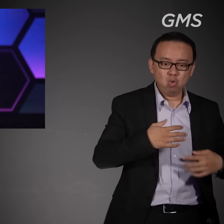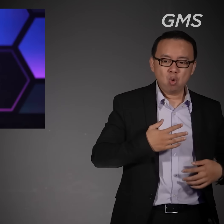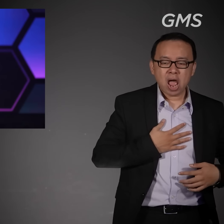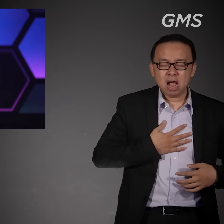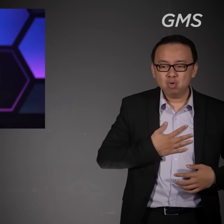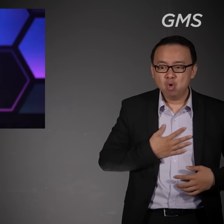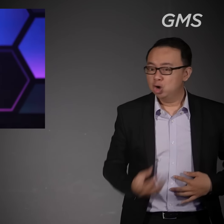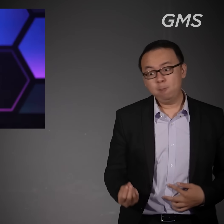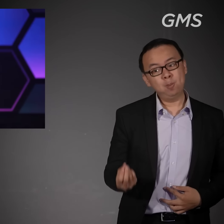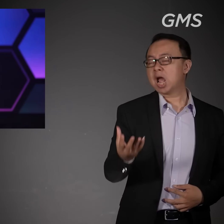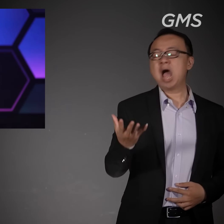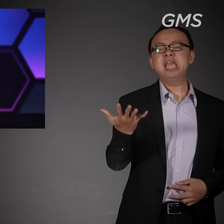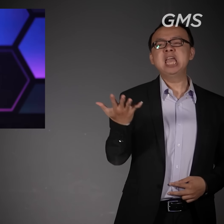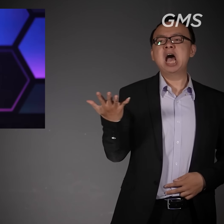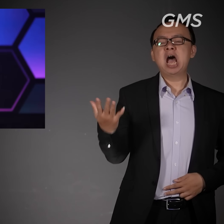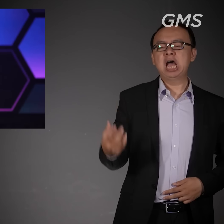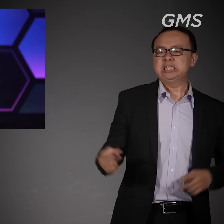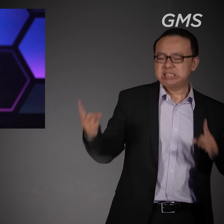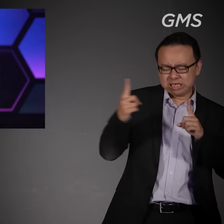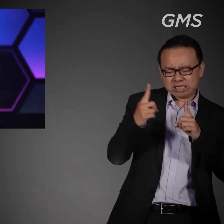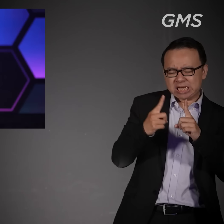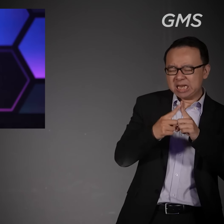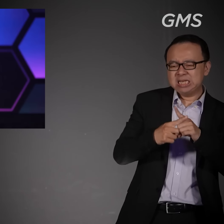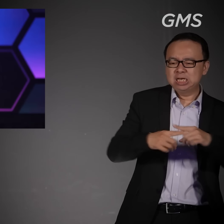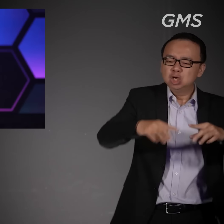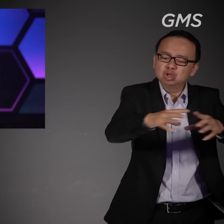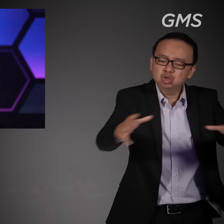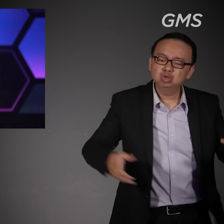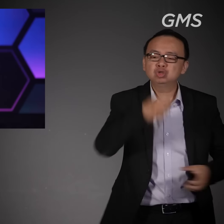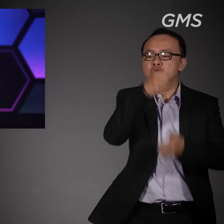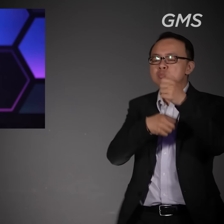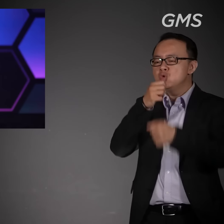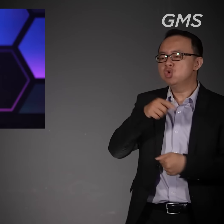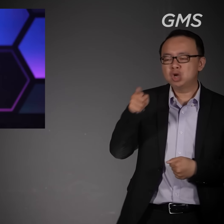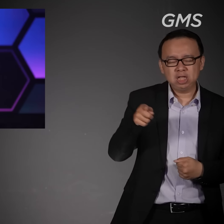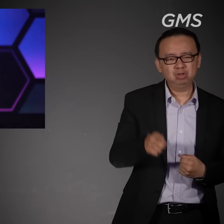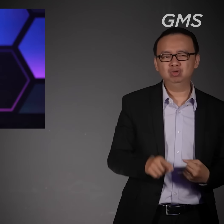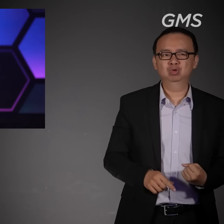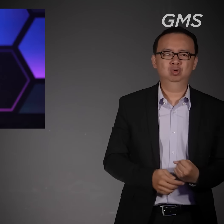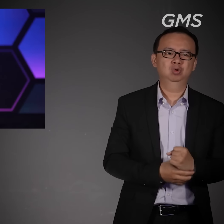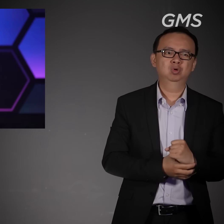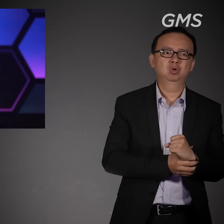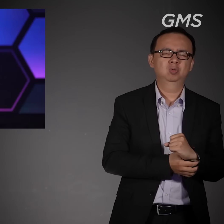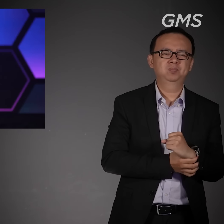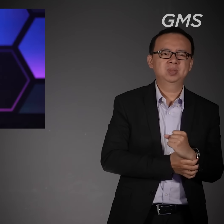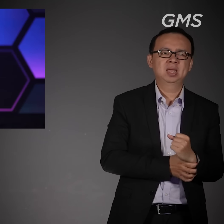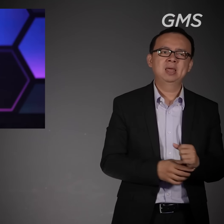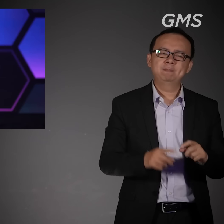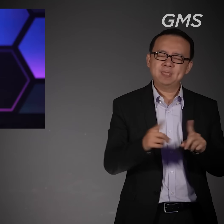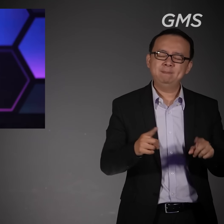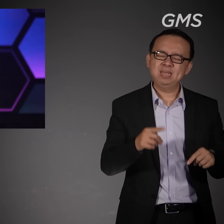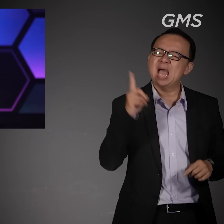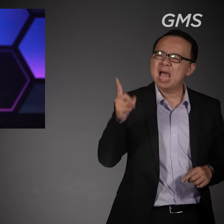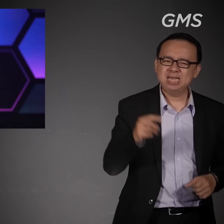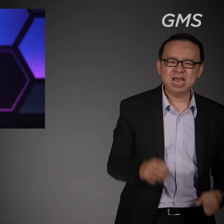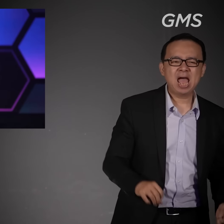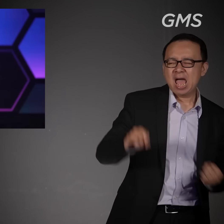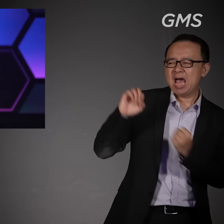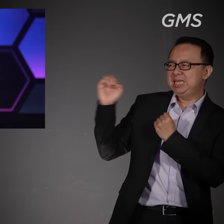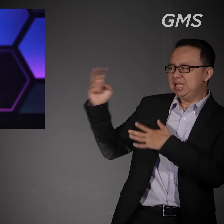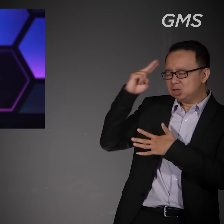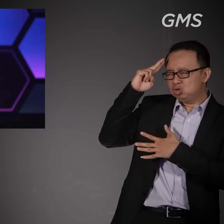Aku datang ke sana dekat sumur itu. Bukan airnya. Bukan rundown program acaranya. Tapi ada hadirat Allah. Ada sesuatu